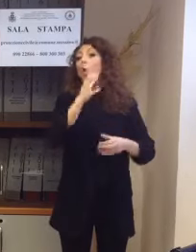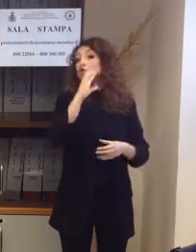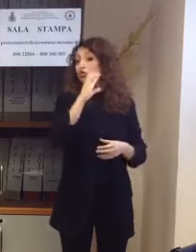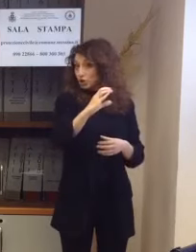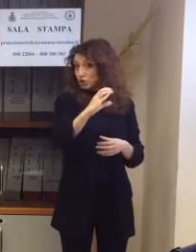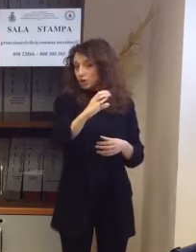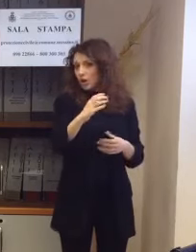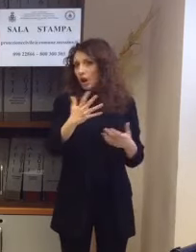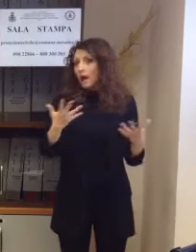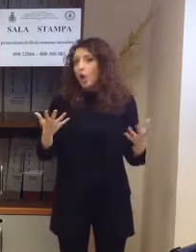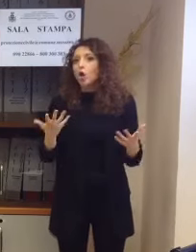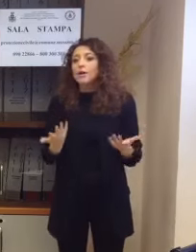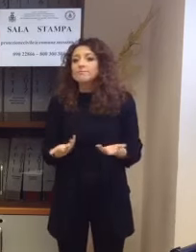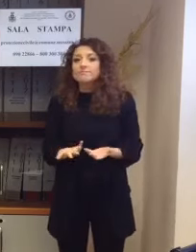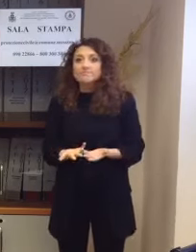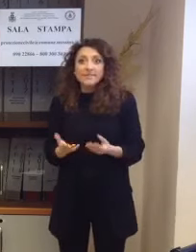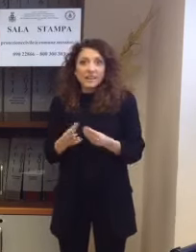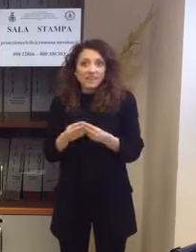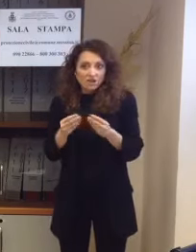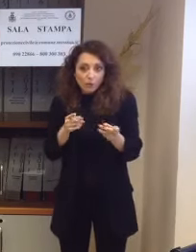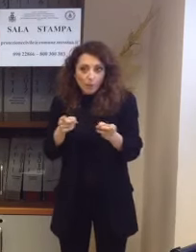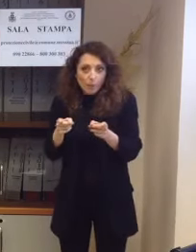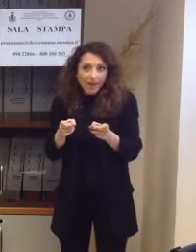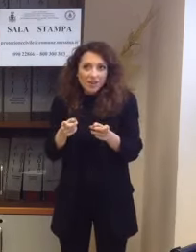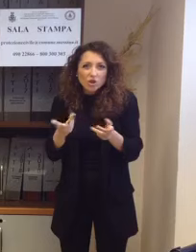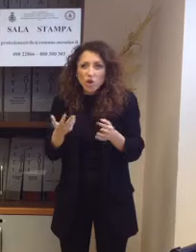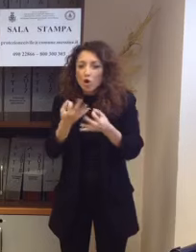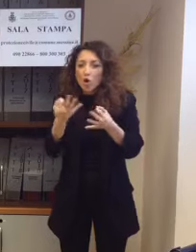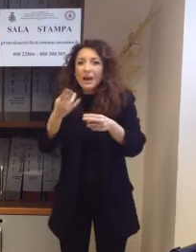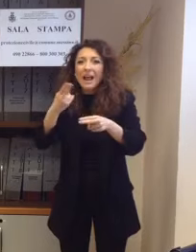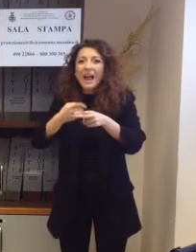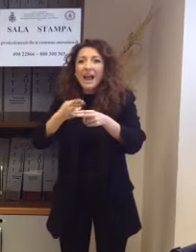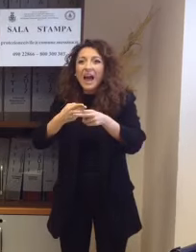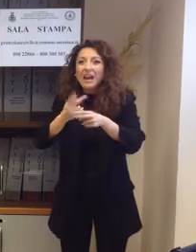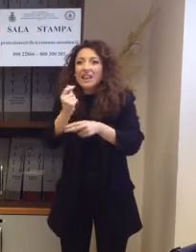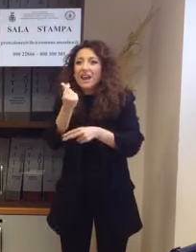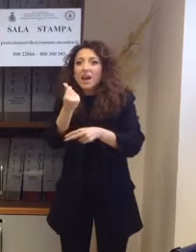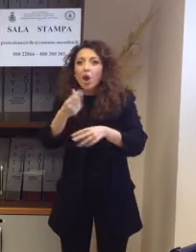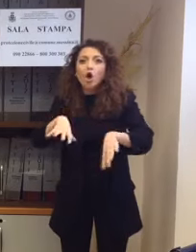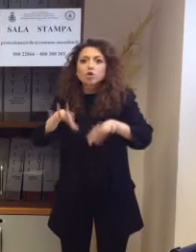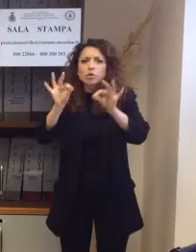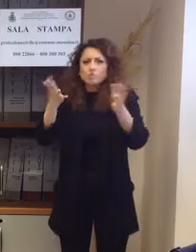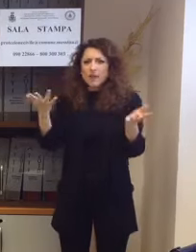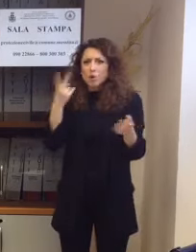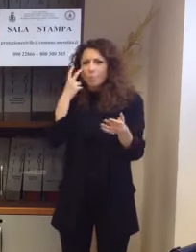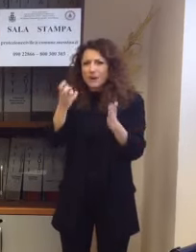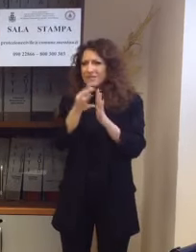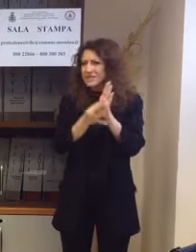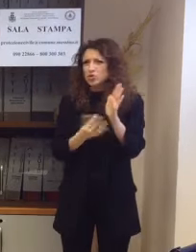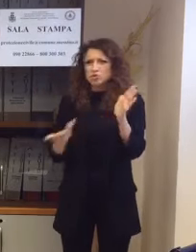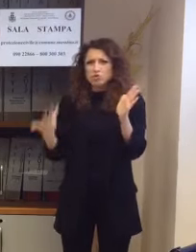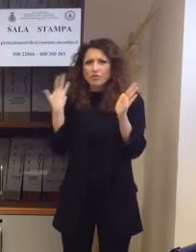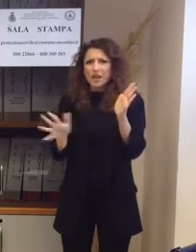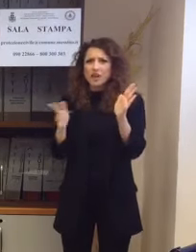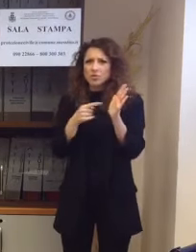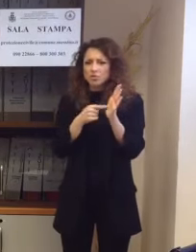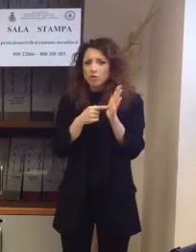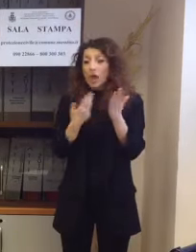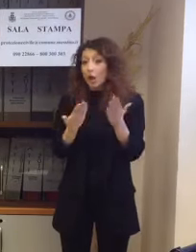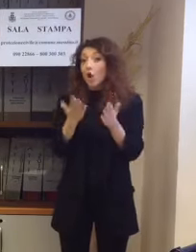nel frattempo che facciamo? Sospendiamo la card, assolutamente, come prevede il nostro avviso. E allora,